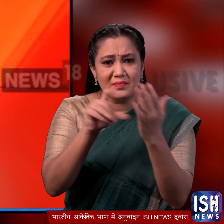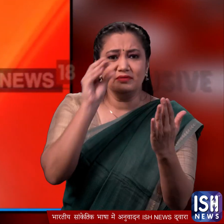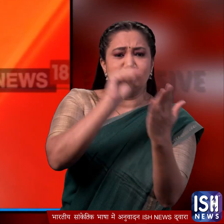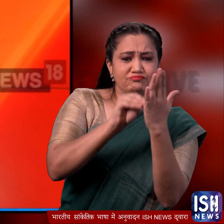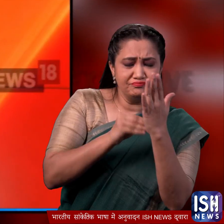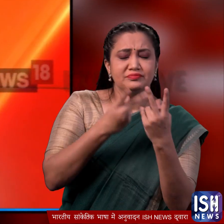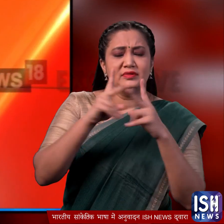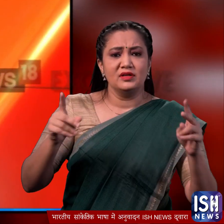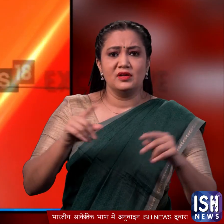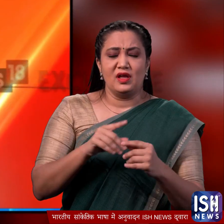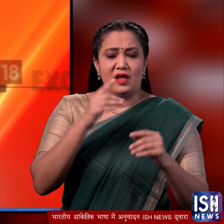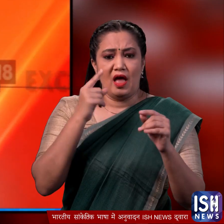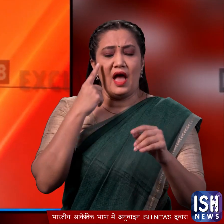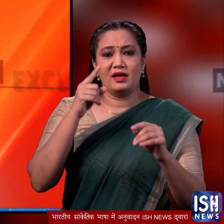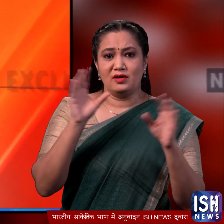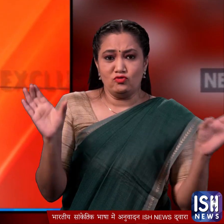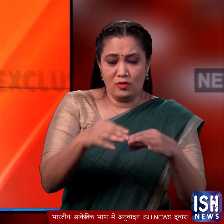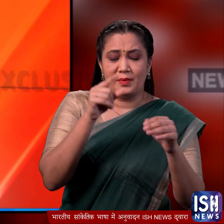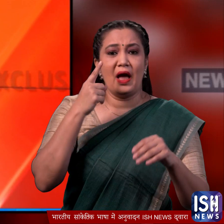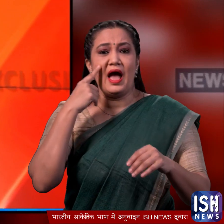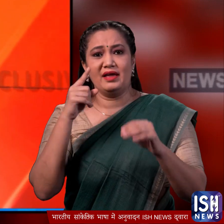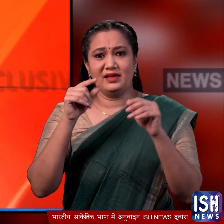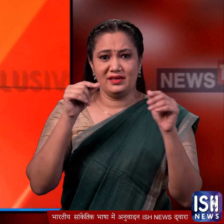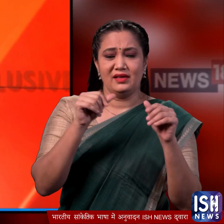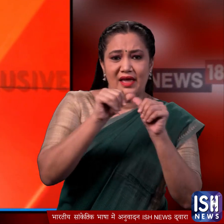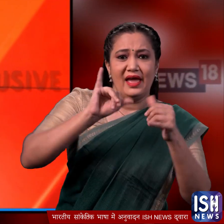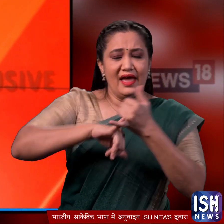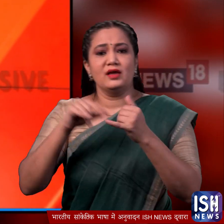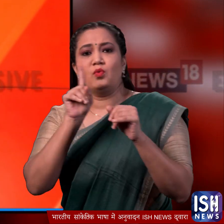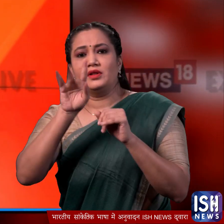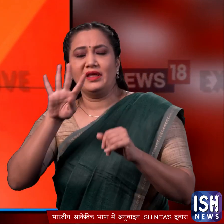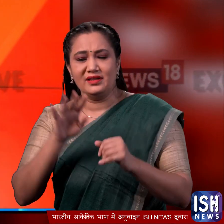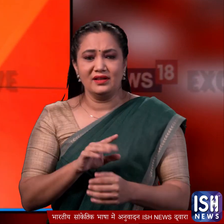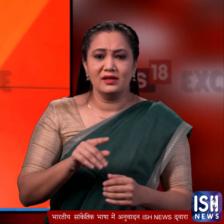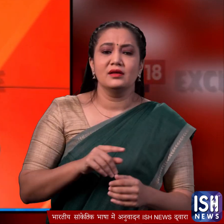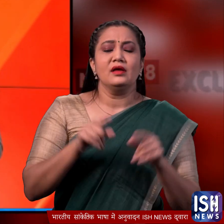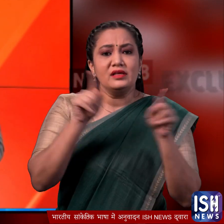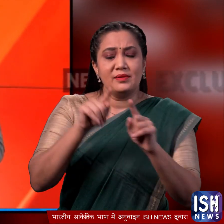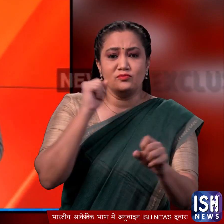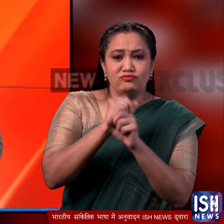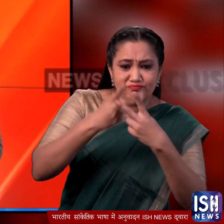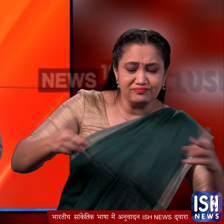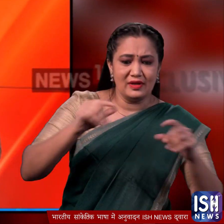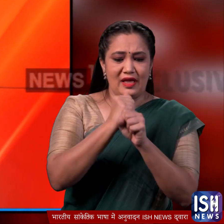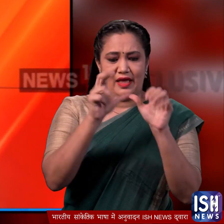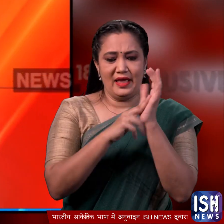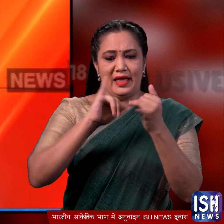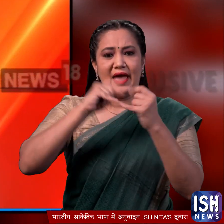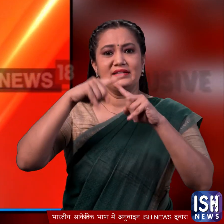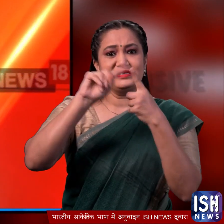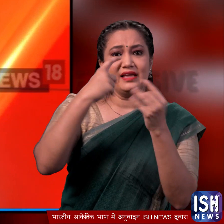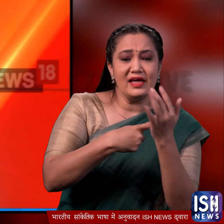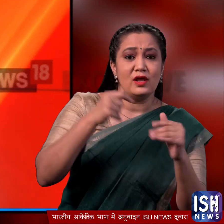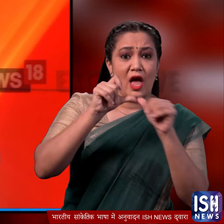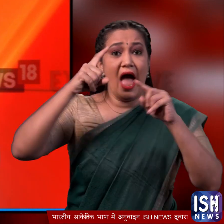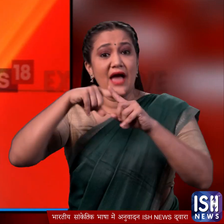में गैंग नंबर IS 191 के सरगना के तौर पर दर्ज है और यूपी में गैंगस्टर एक्ट के तहत जिलाधिकारी को यह अधिकार है